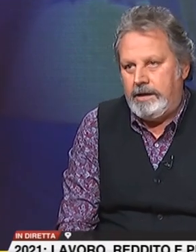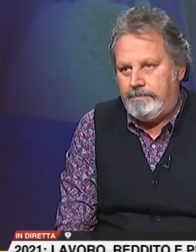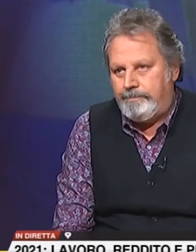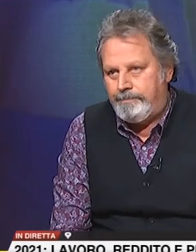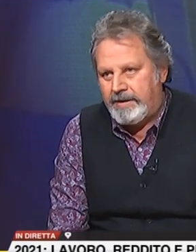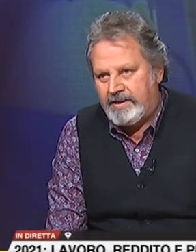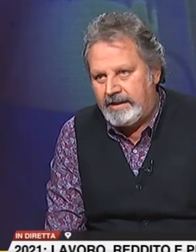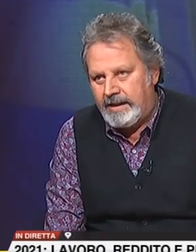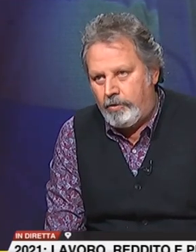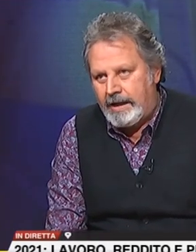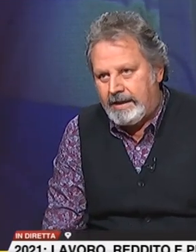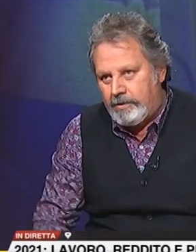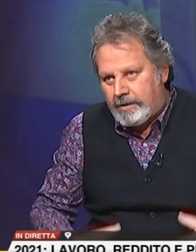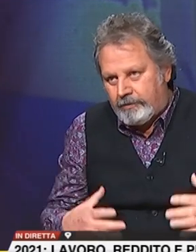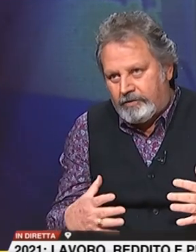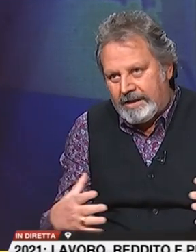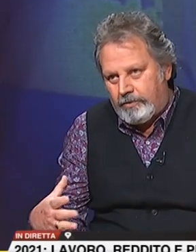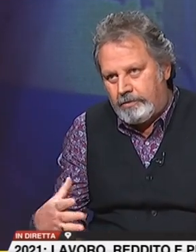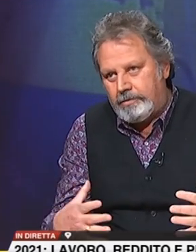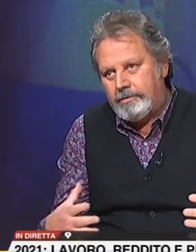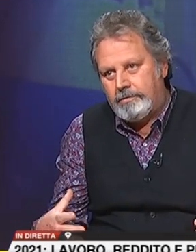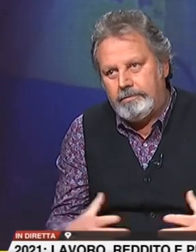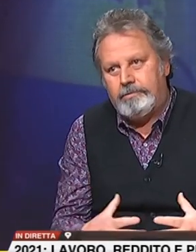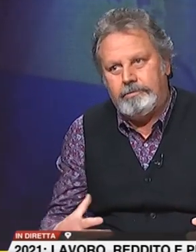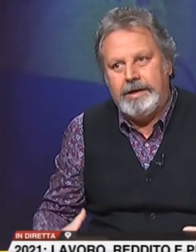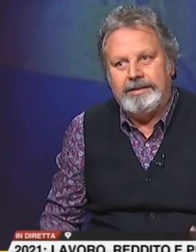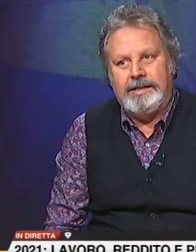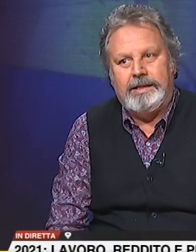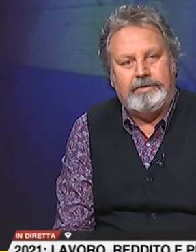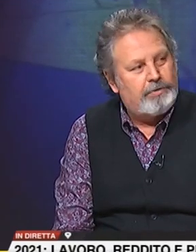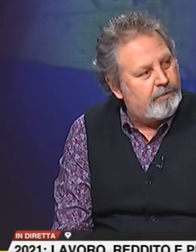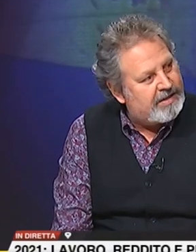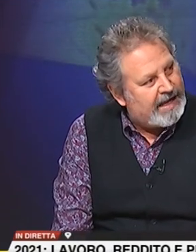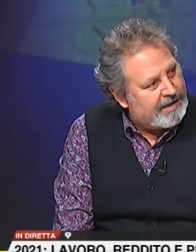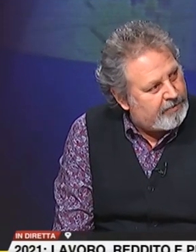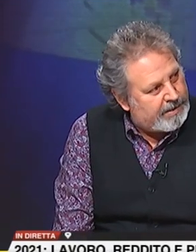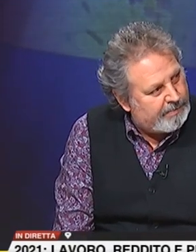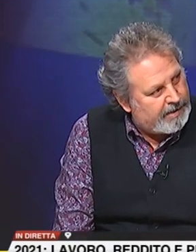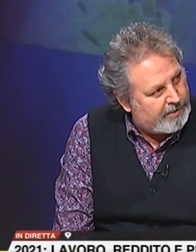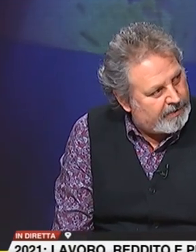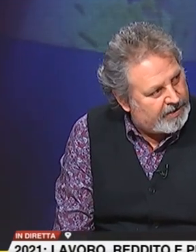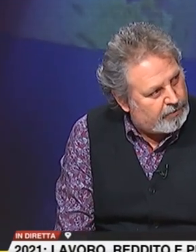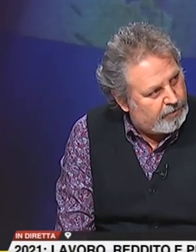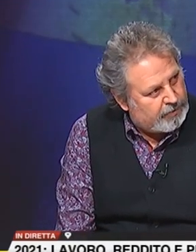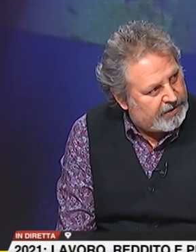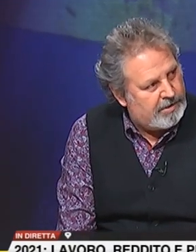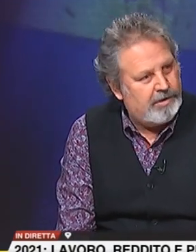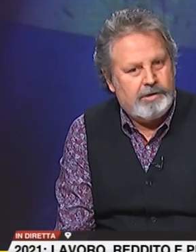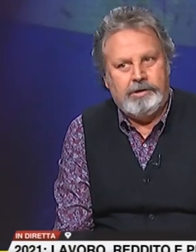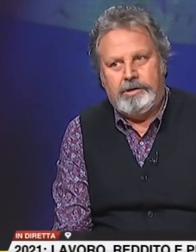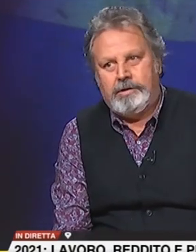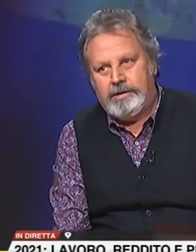e presenteremo anche quello che è successo durante tutti questi anni, insomma dal